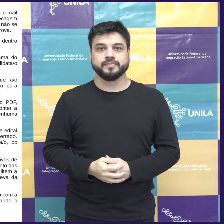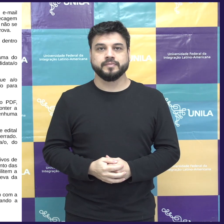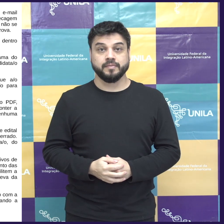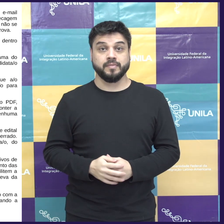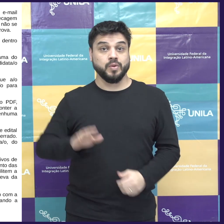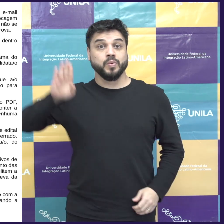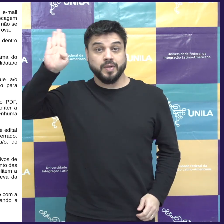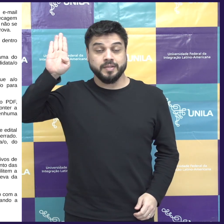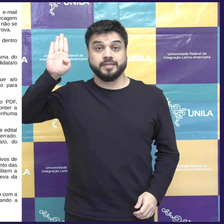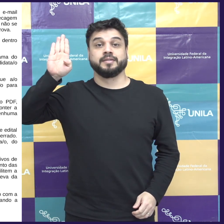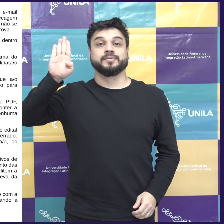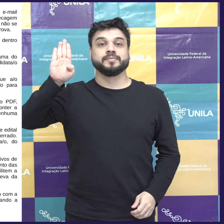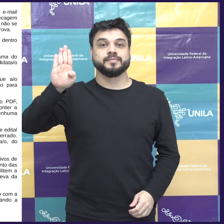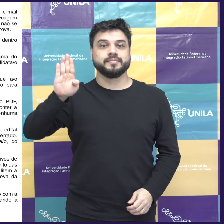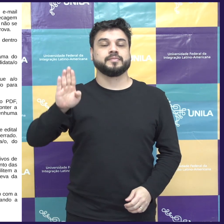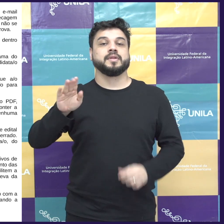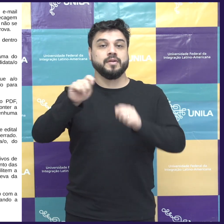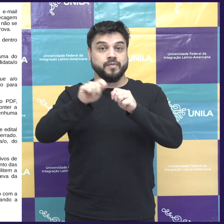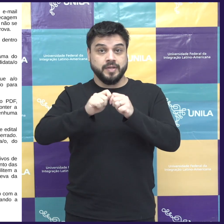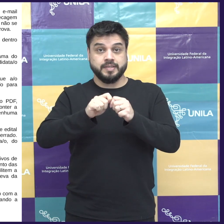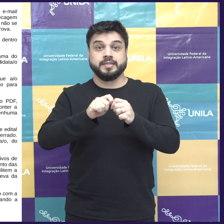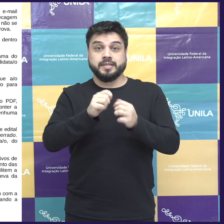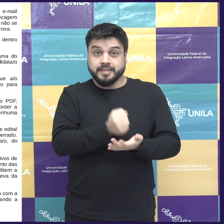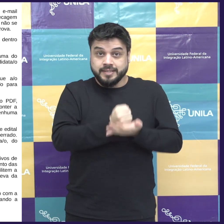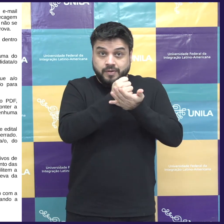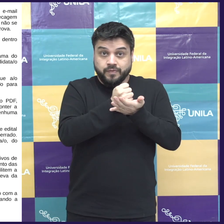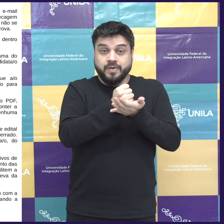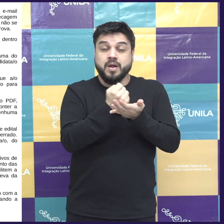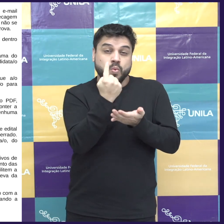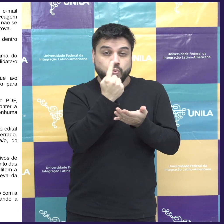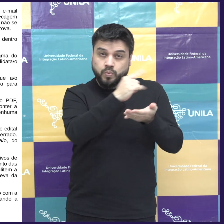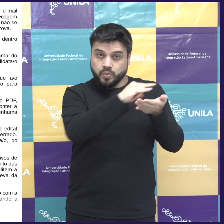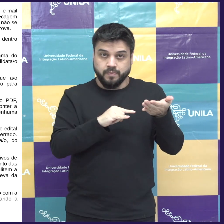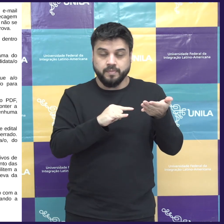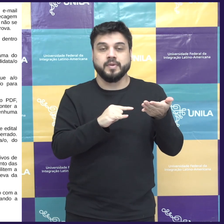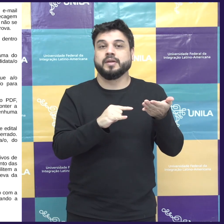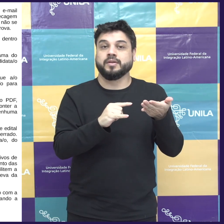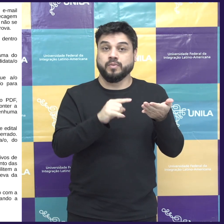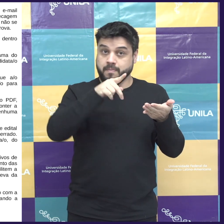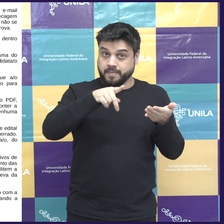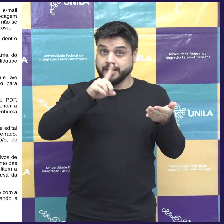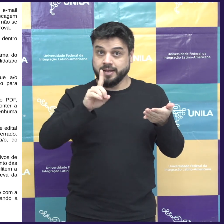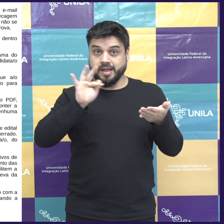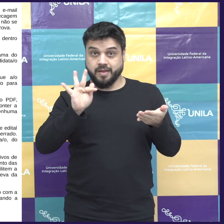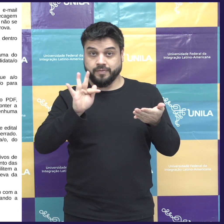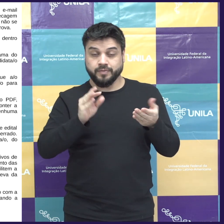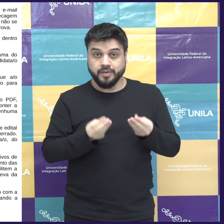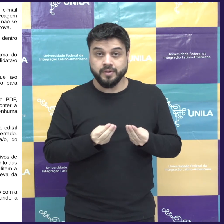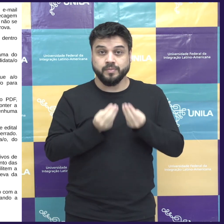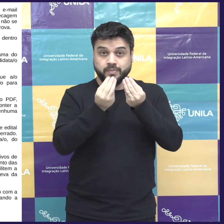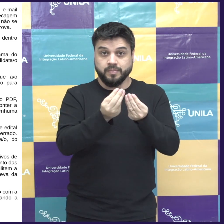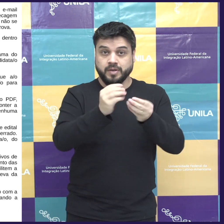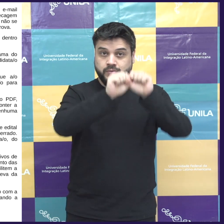O candidato fará o upload de um único documento, em formato PDF, contendo